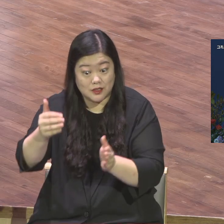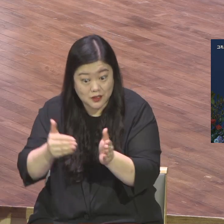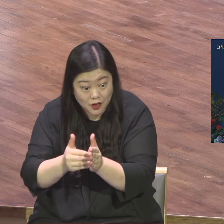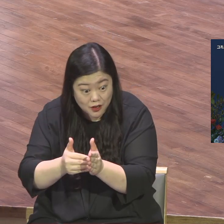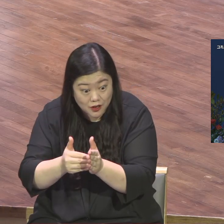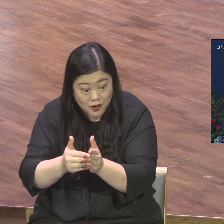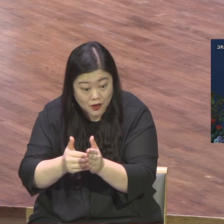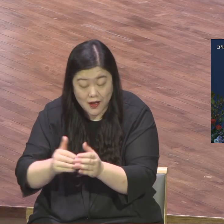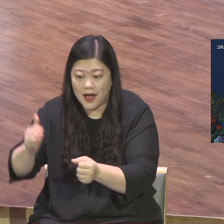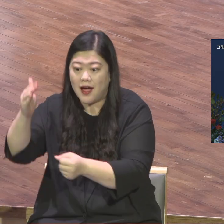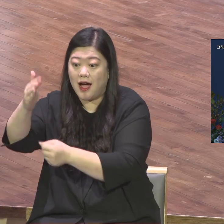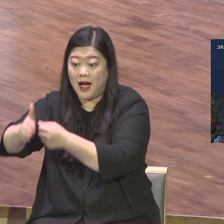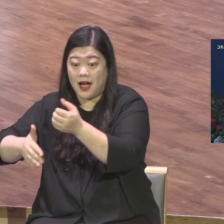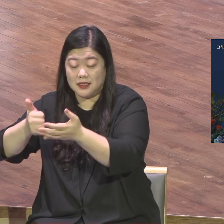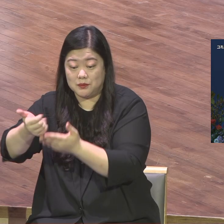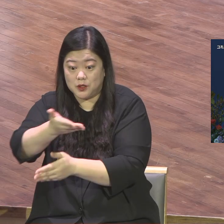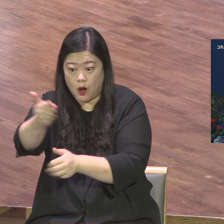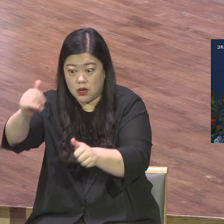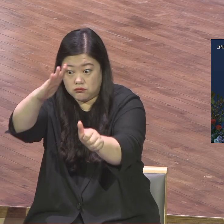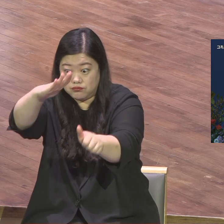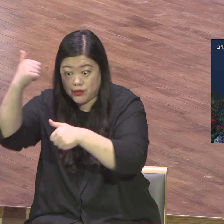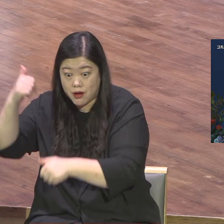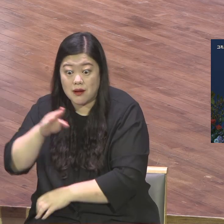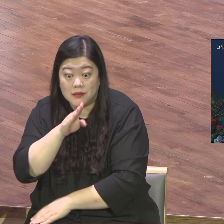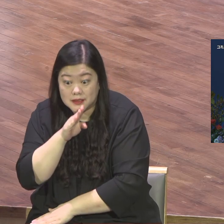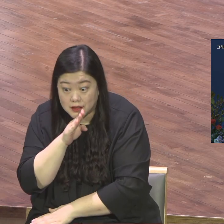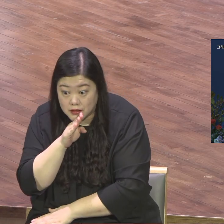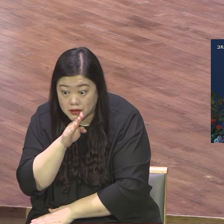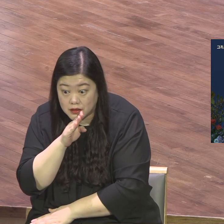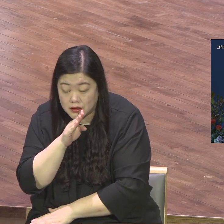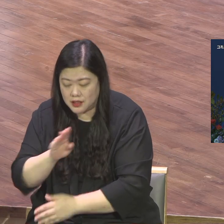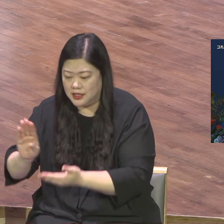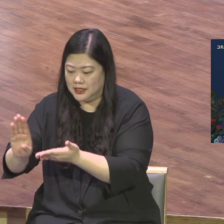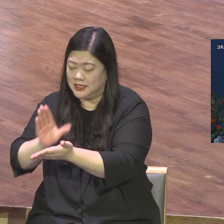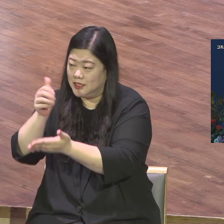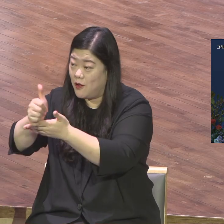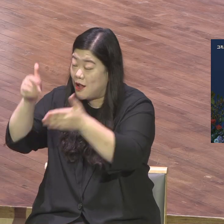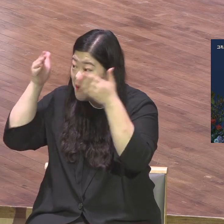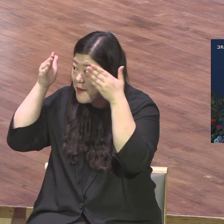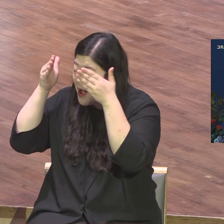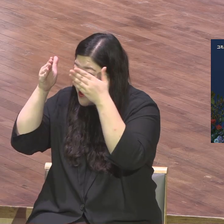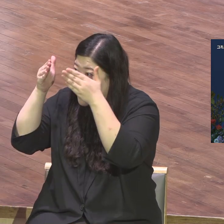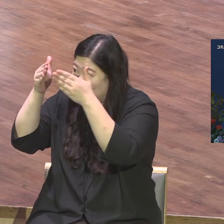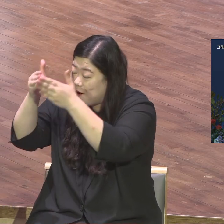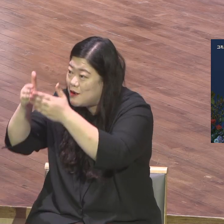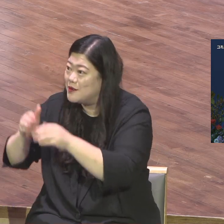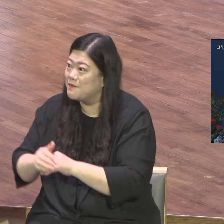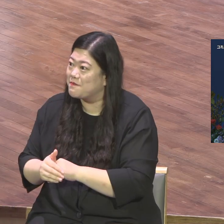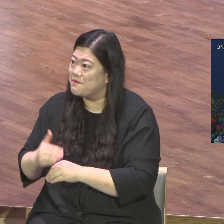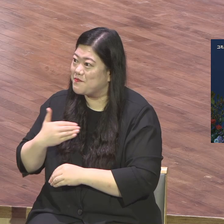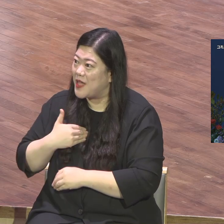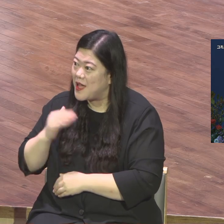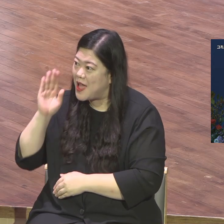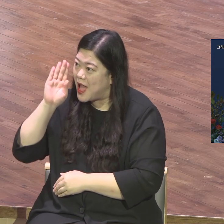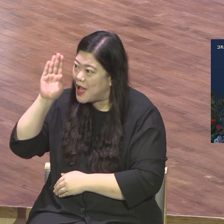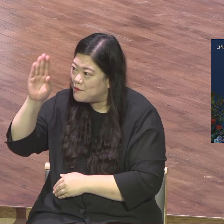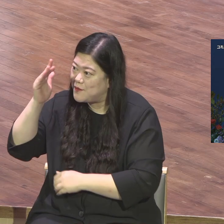위에서 부르신 부름의 상을 위하여 오직 그리스도를 바라보고 영적으로